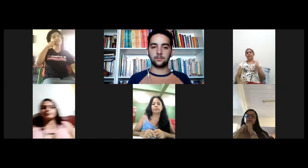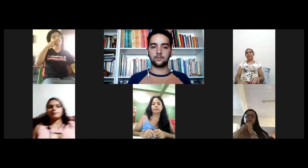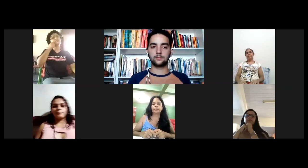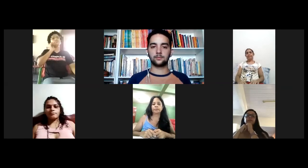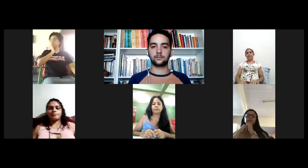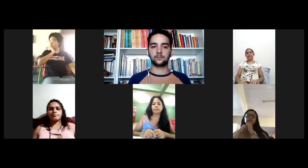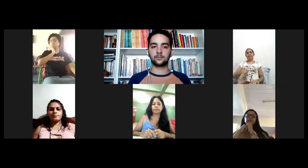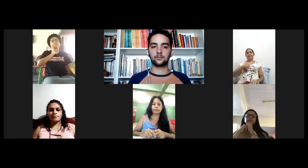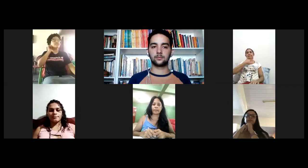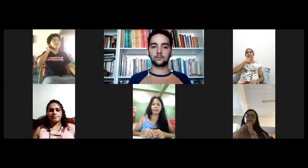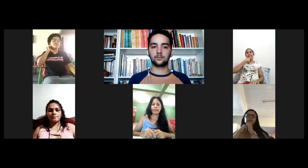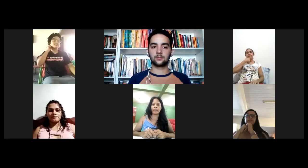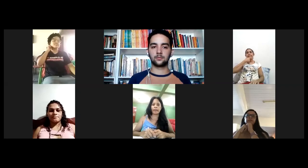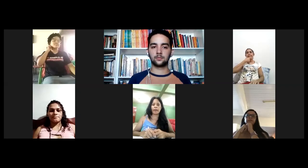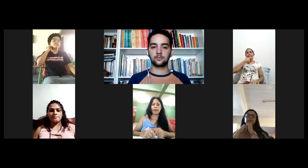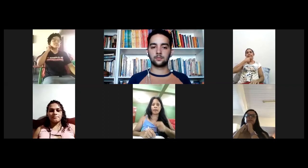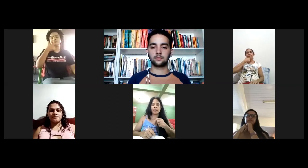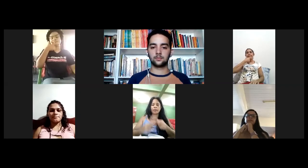queijo,